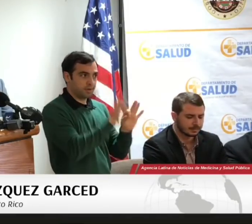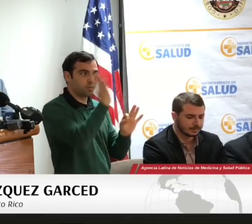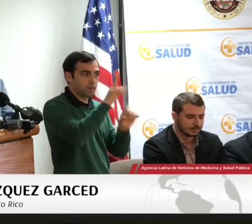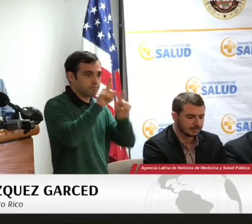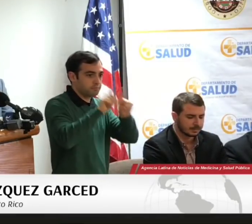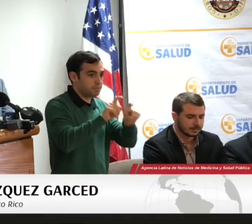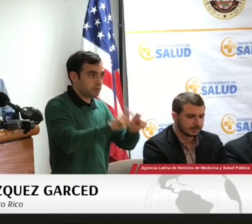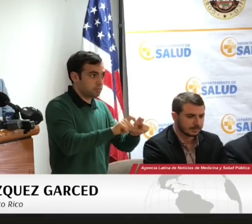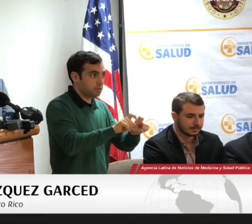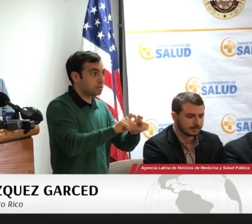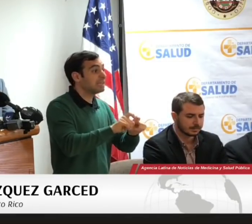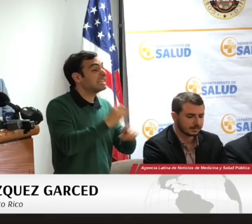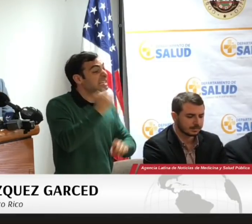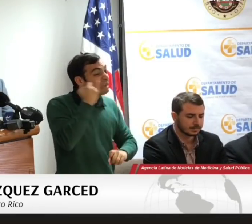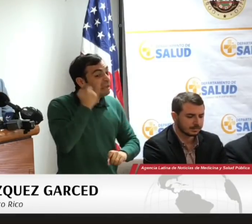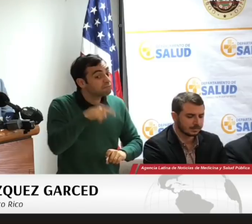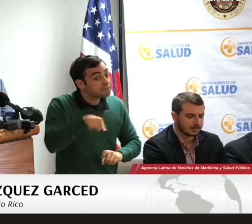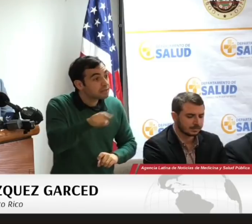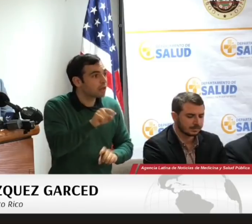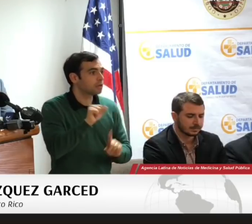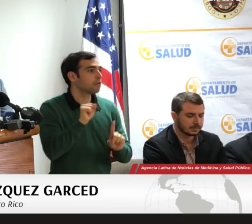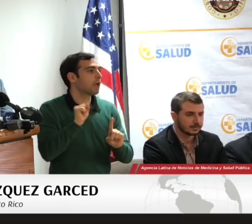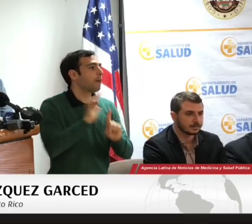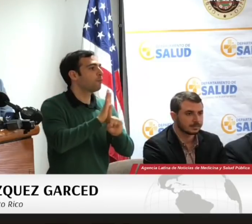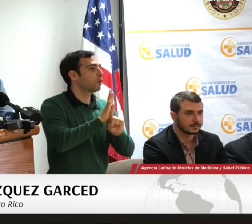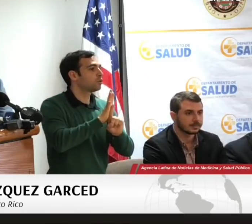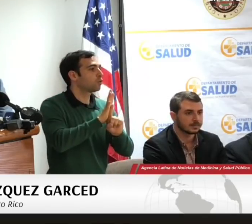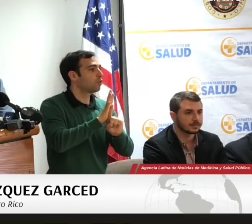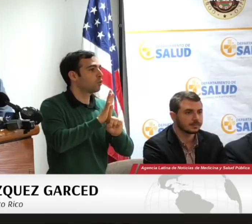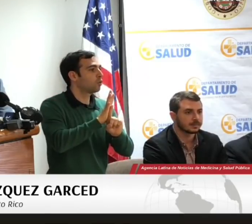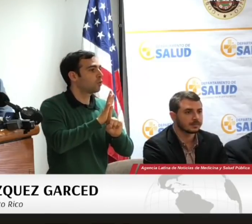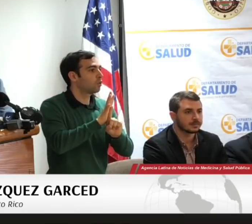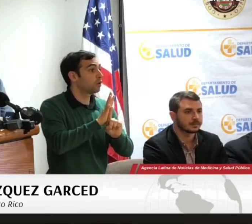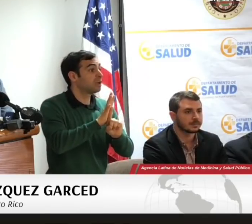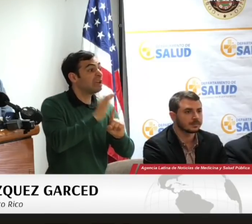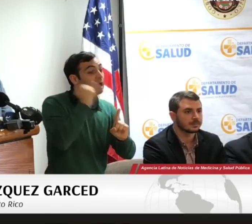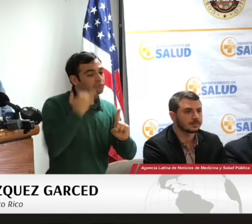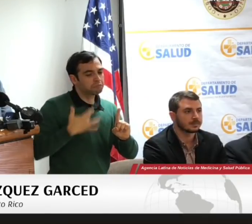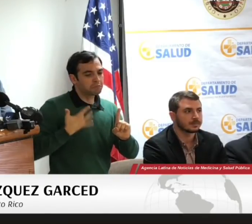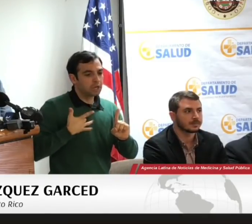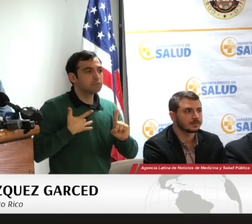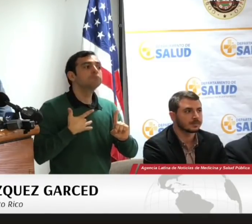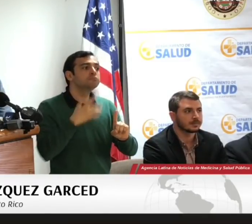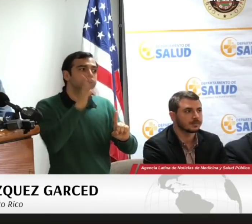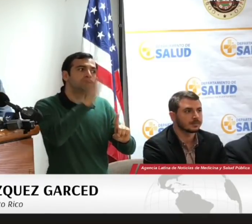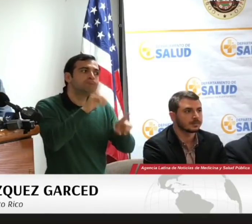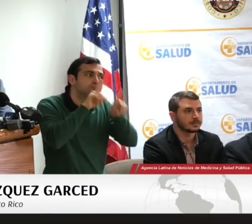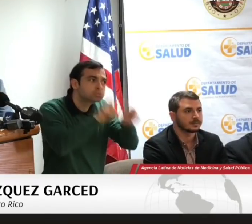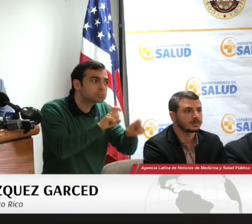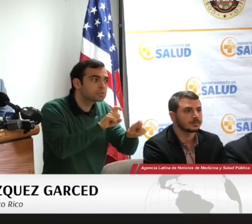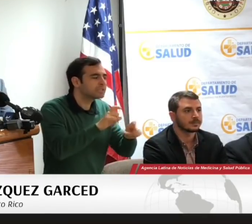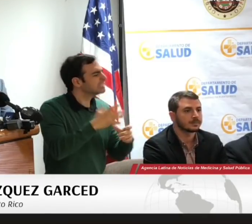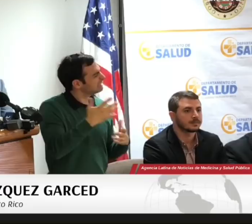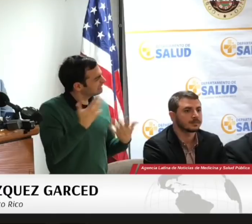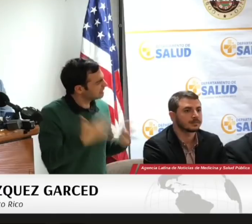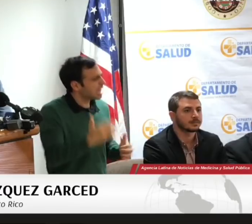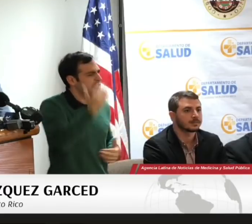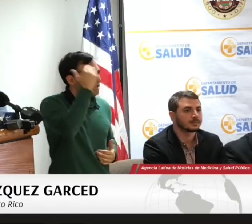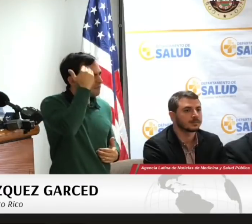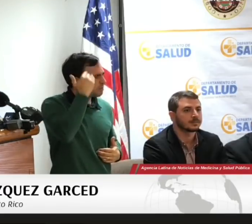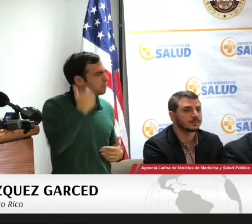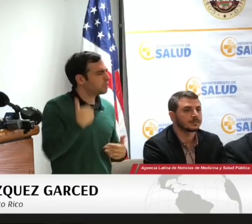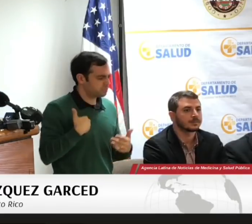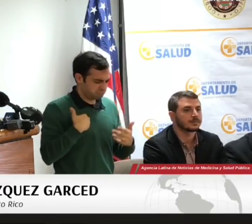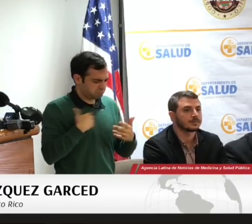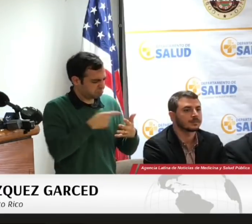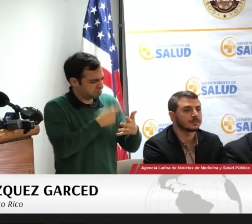hayan estado expuestos y tengan síntomas. Y ya sabemos cuáles son los síntomas. Si estuvieron expuestos